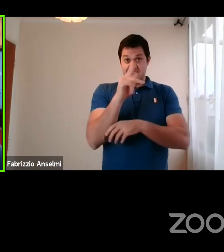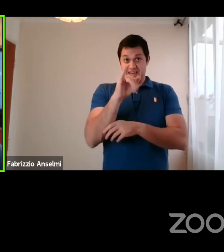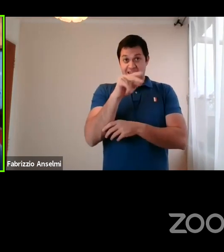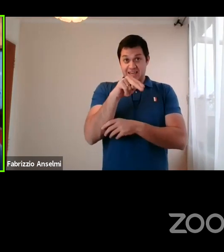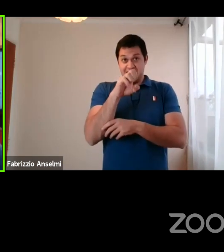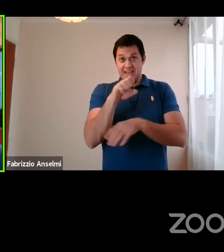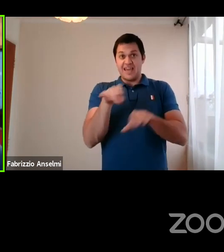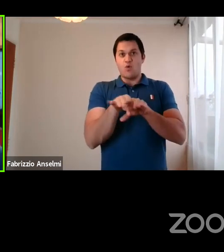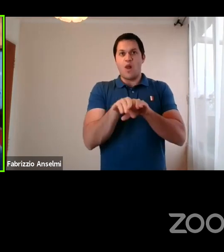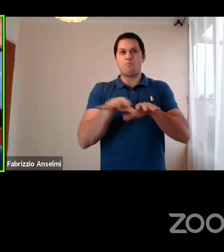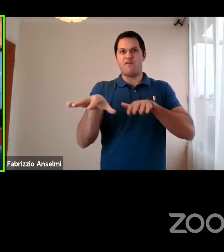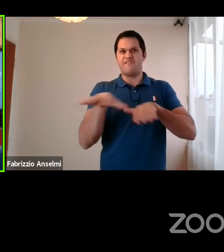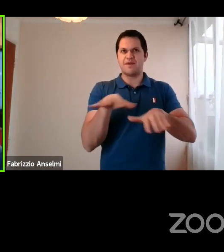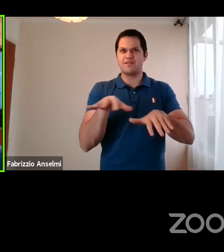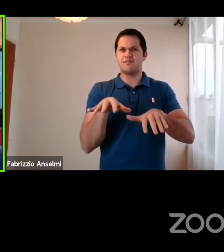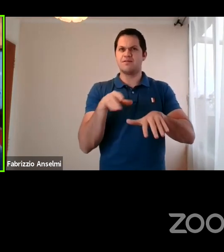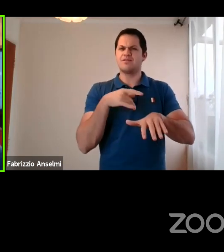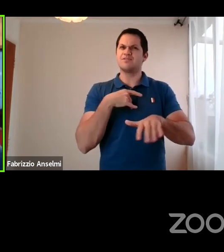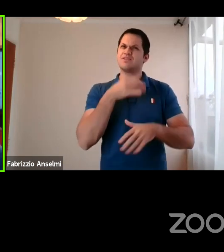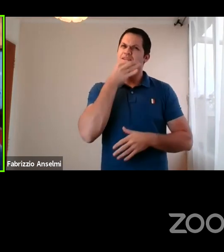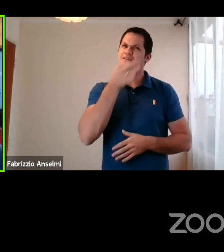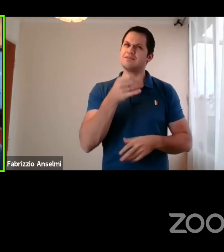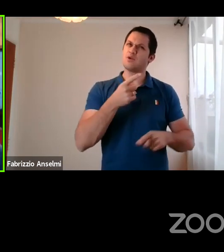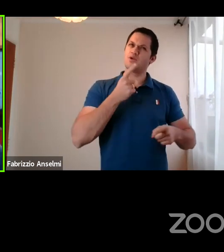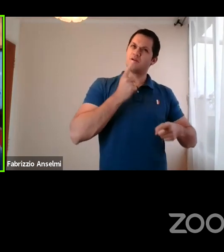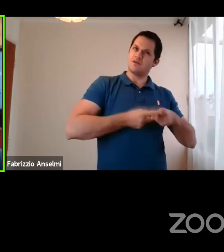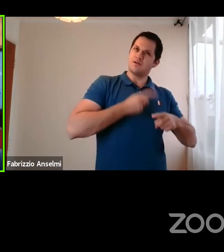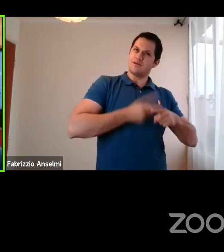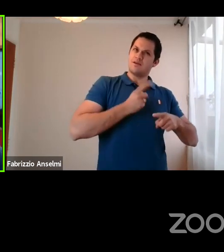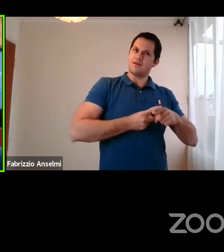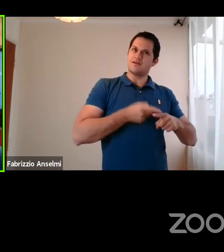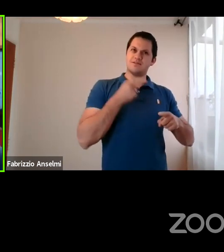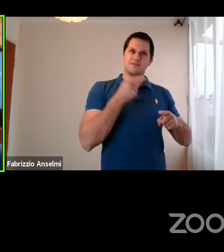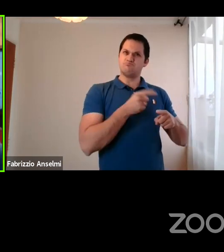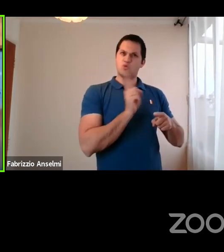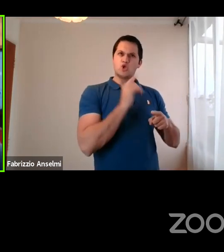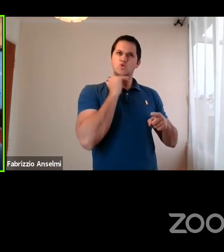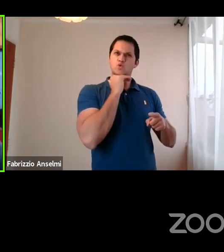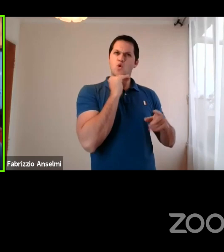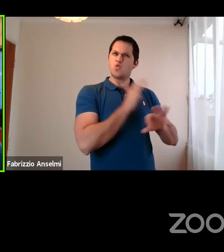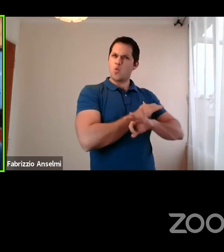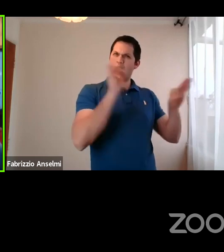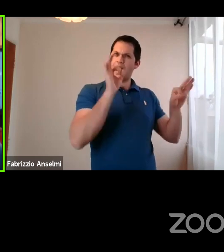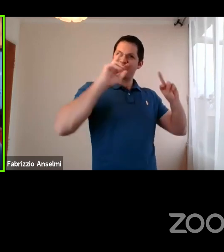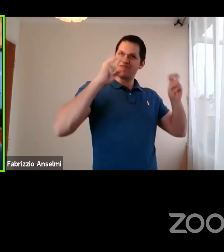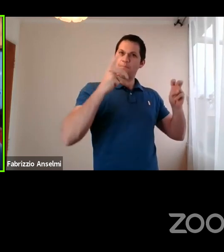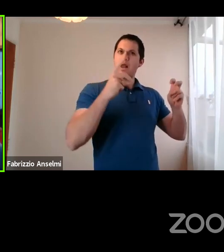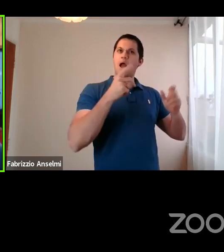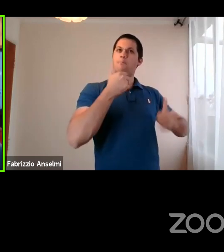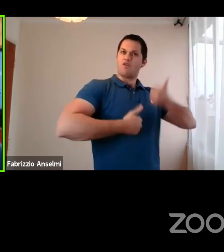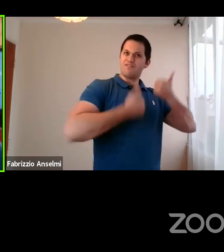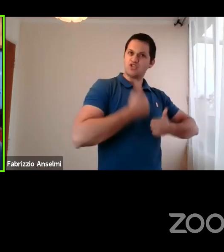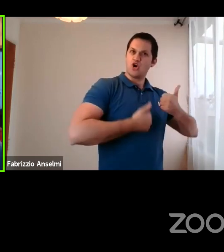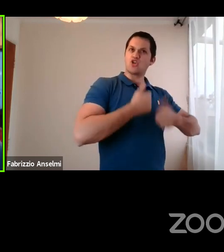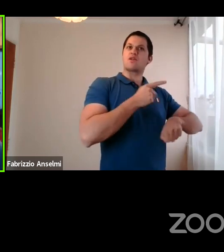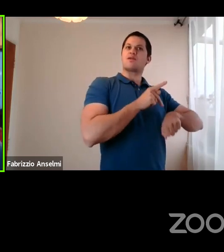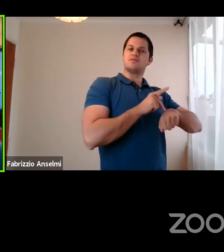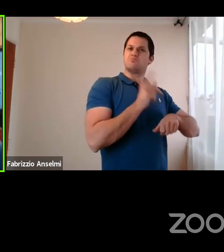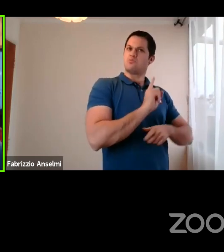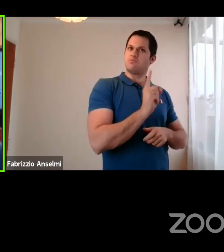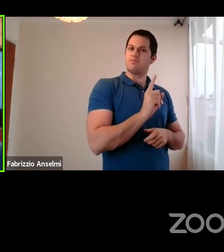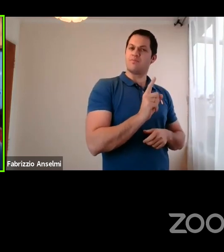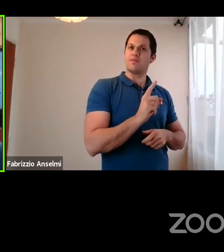nada que tenga que ver con nuestra profesión, ¿ya? La palabra kine en el contexto de nuestra profesión viene del siglo